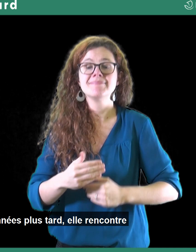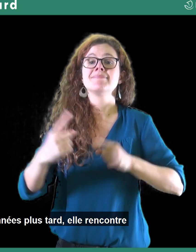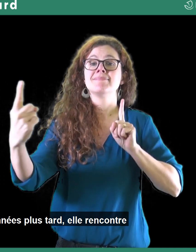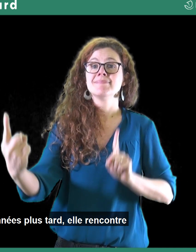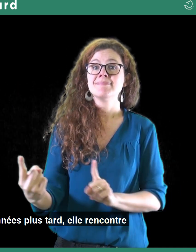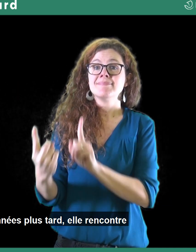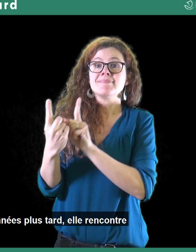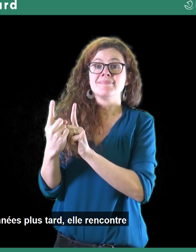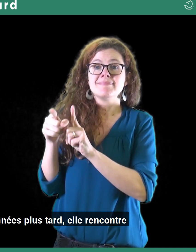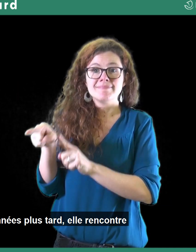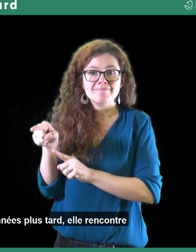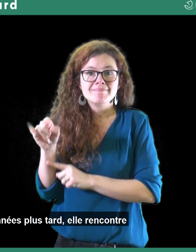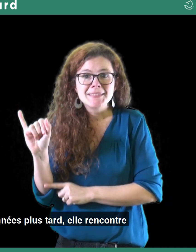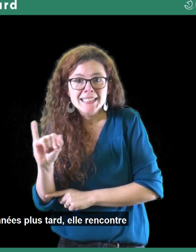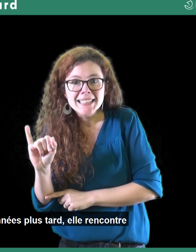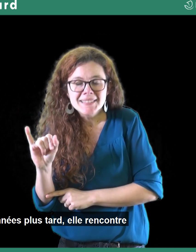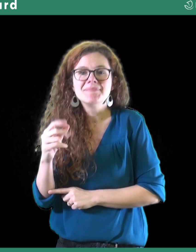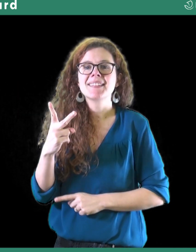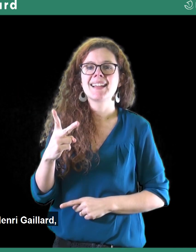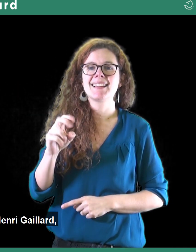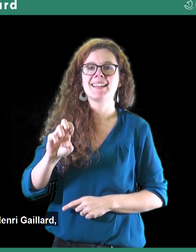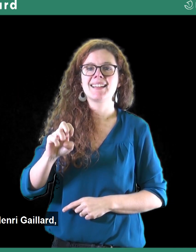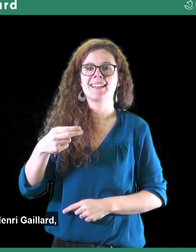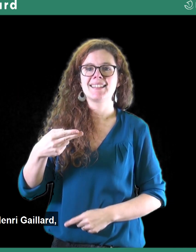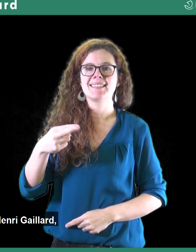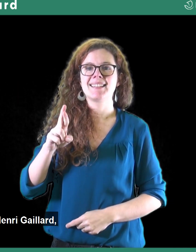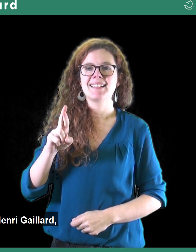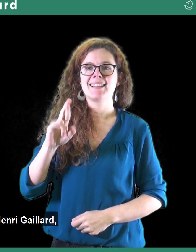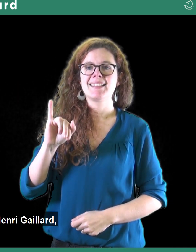Puis quelques années plus tard, elle rencontre Henri Gaillard,